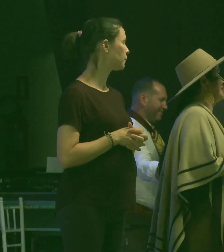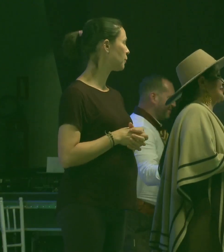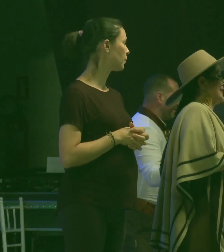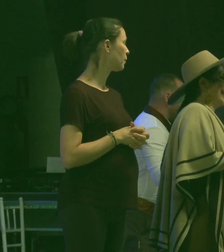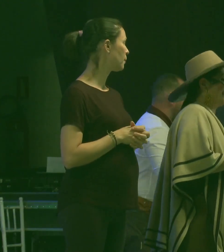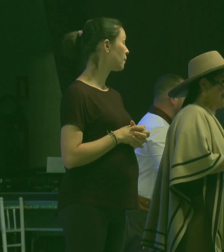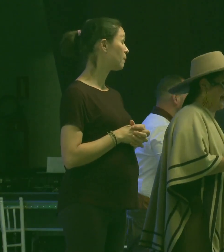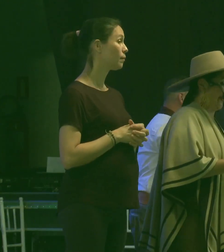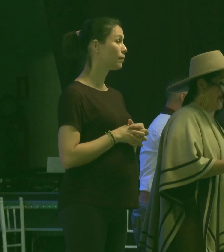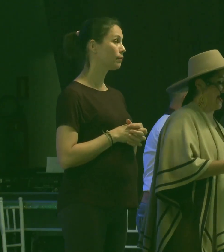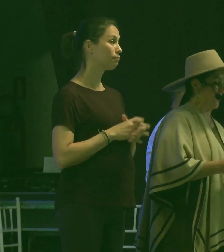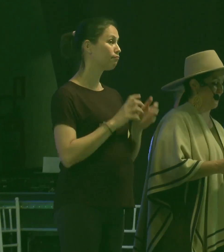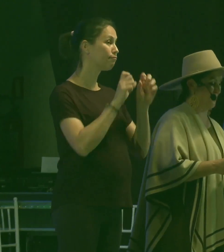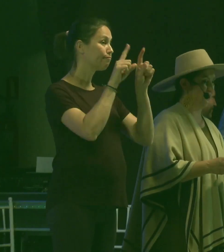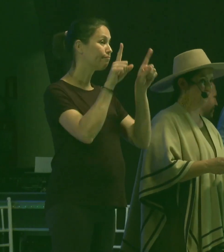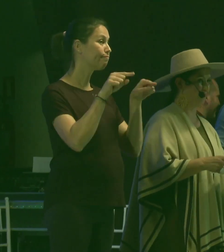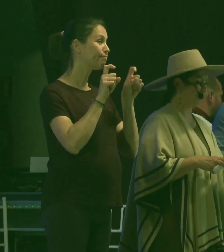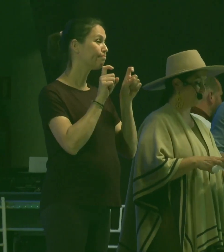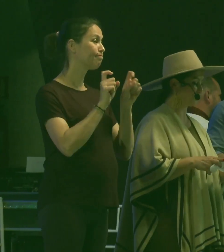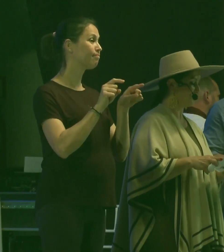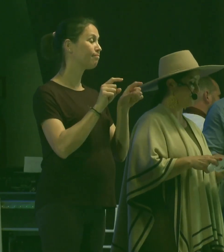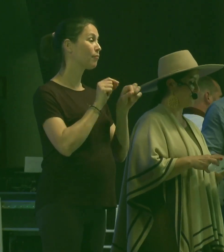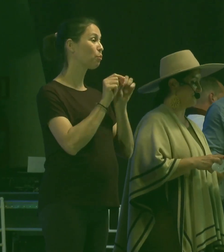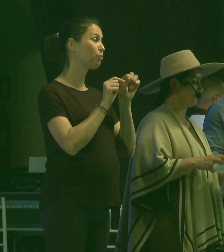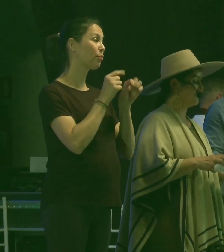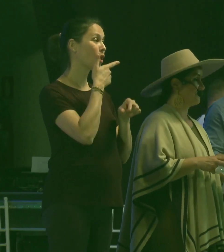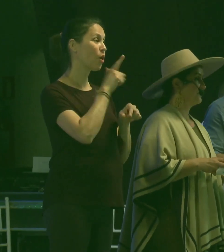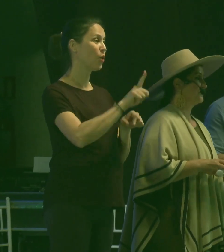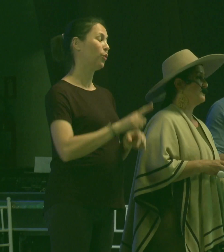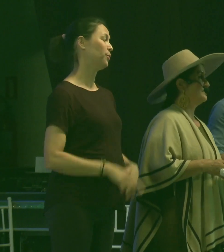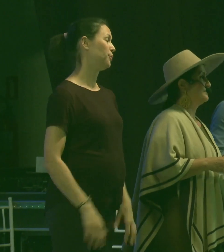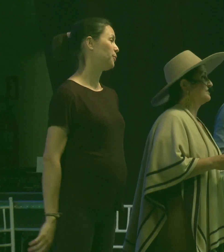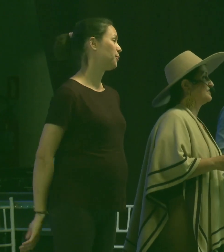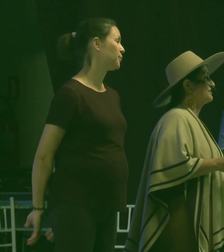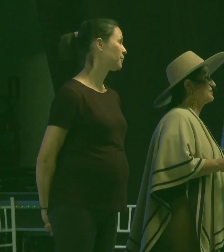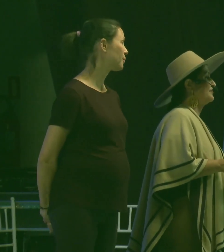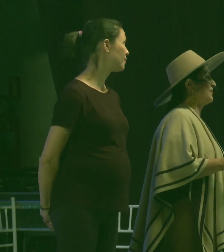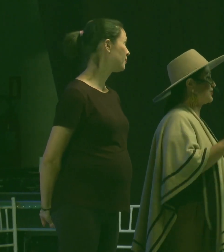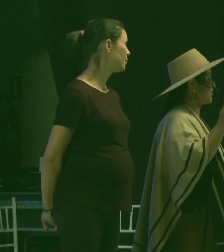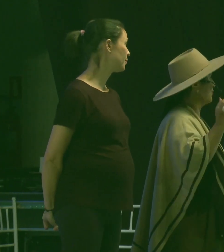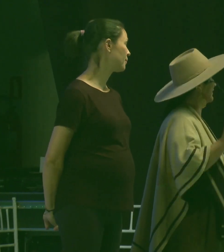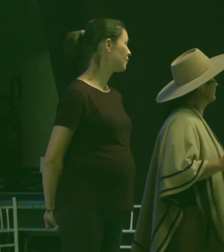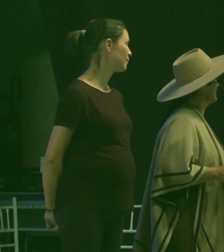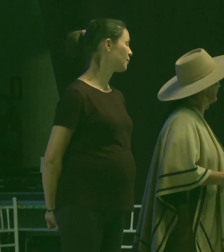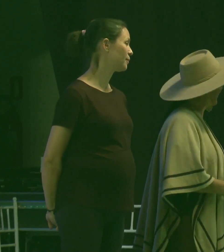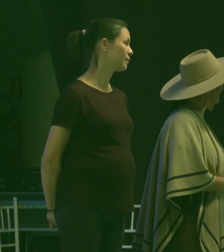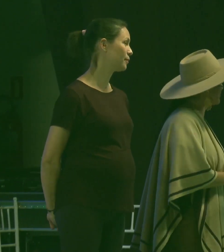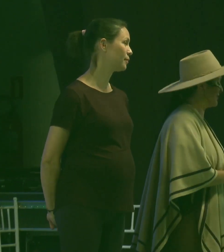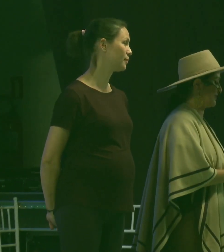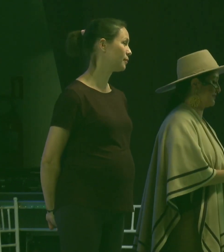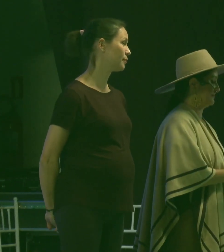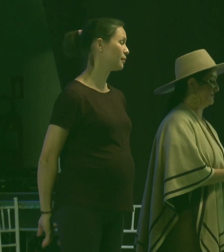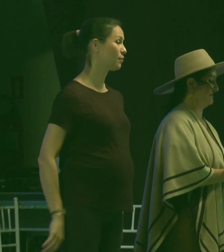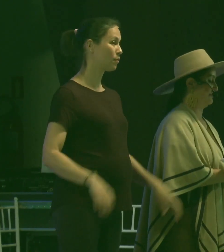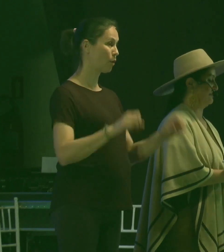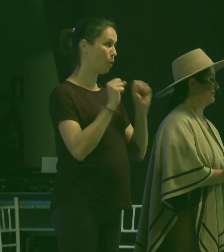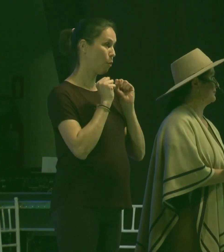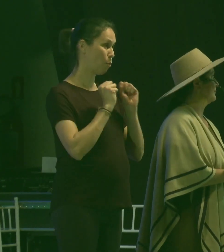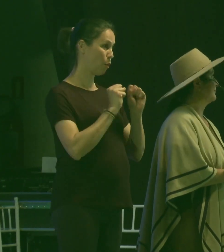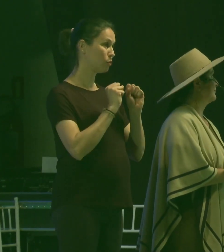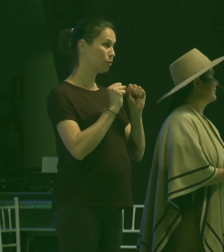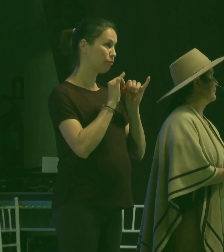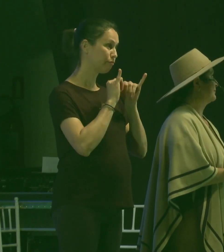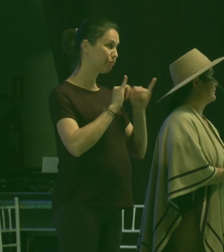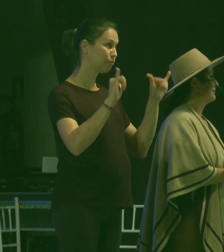Quem será, Zeca Amaral? Quem será? Quem será? Posso contar os intérpretes? Acho que eles vão